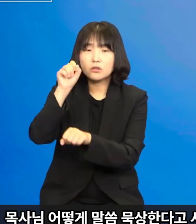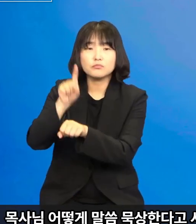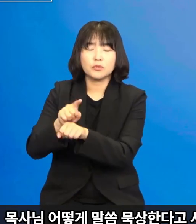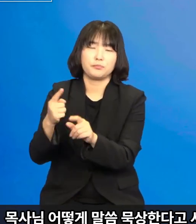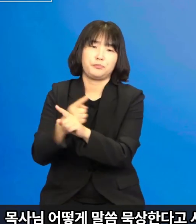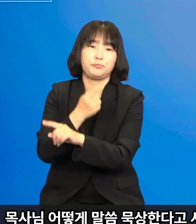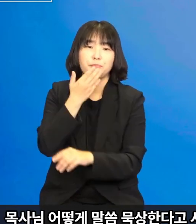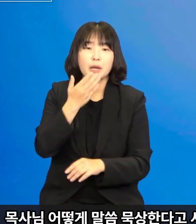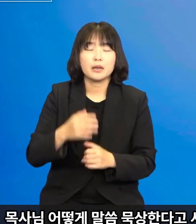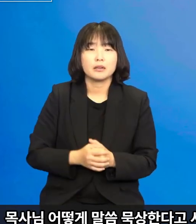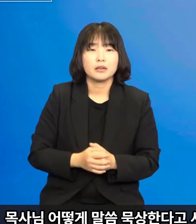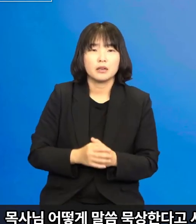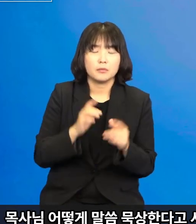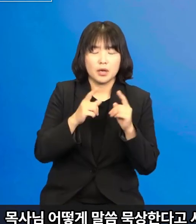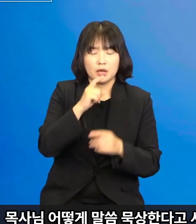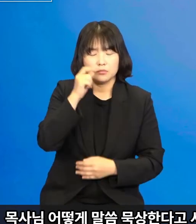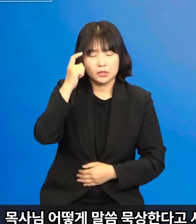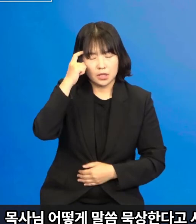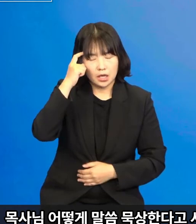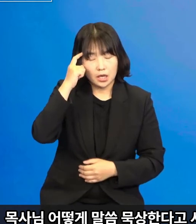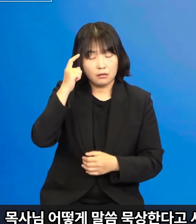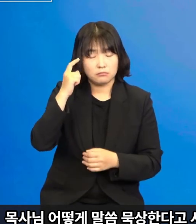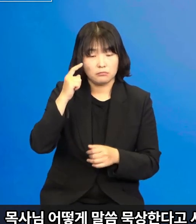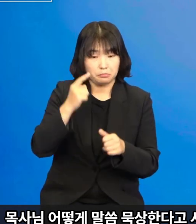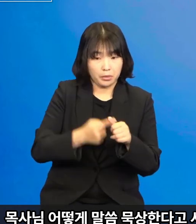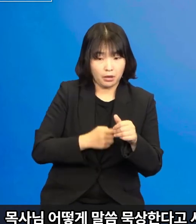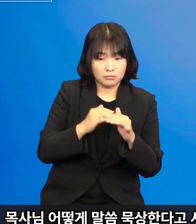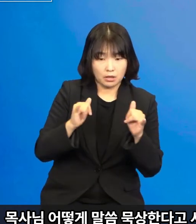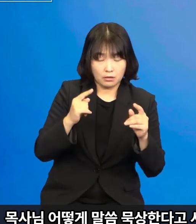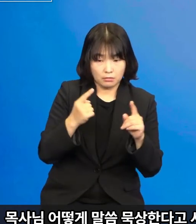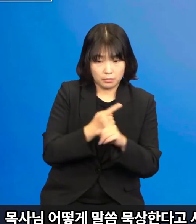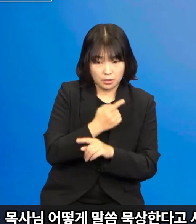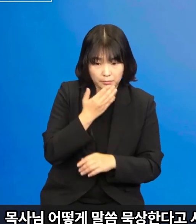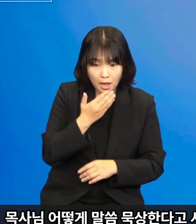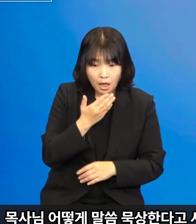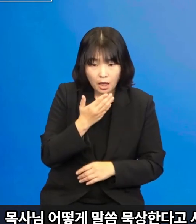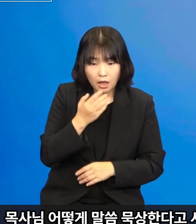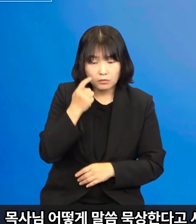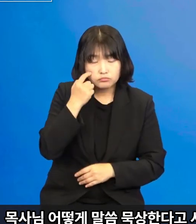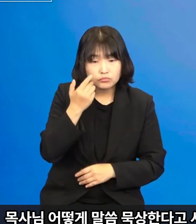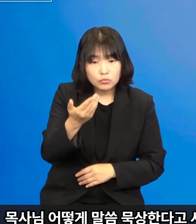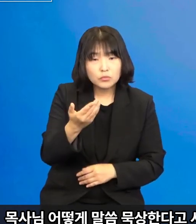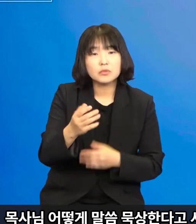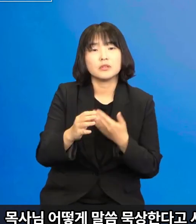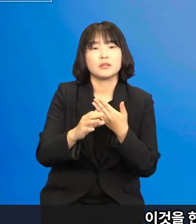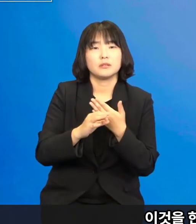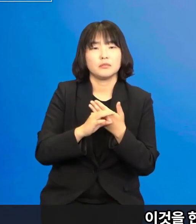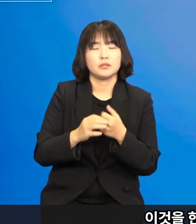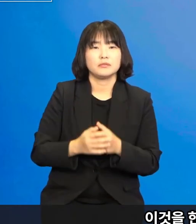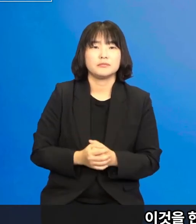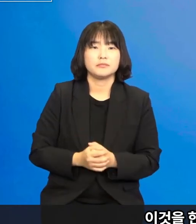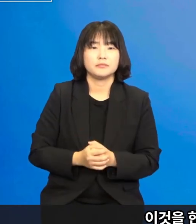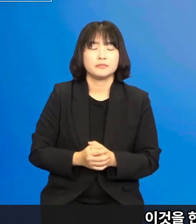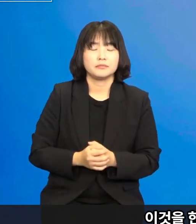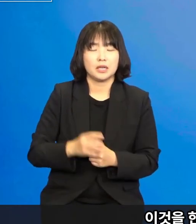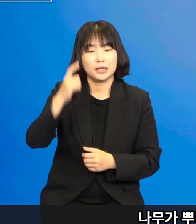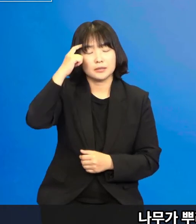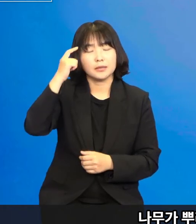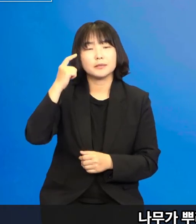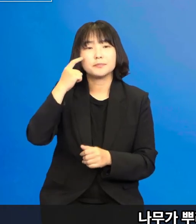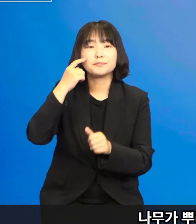목사님, 어떻게 말씀 묵상한다고 사람이 바뀝니까? 라고 묻는 분이 계시다면 한번 이것을 한번 생각해